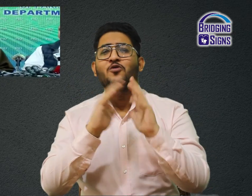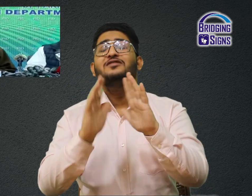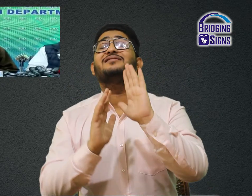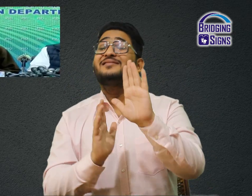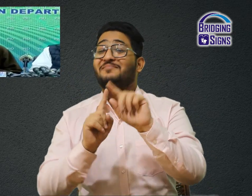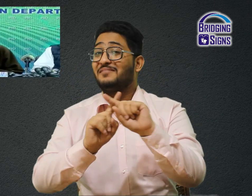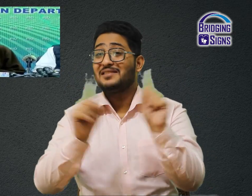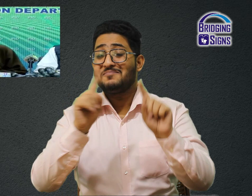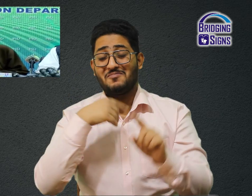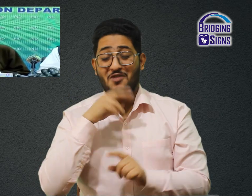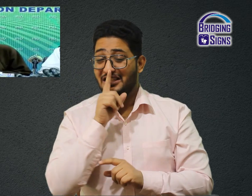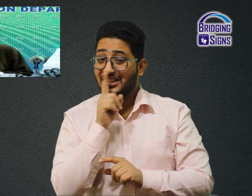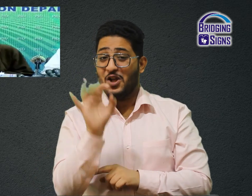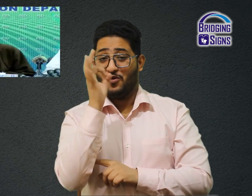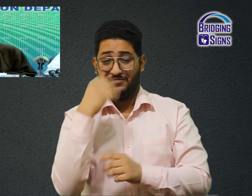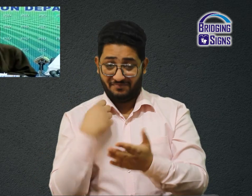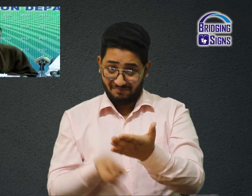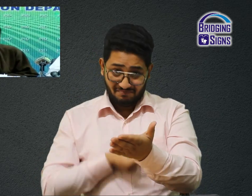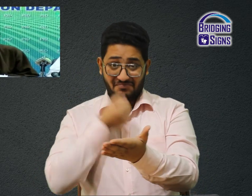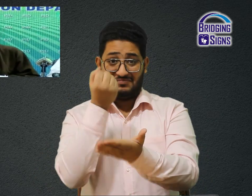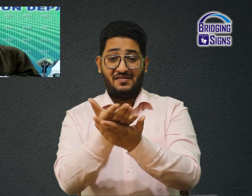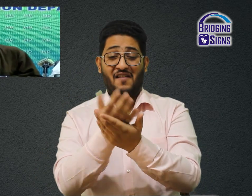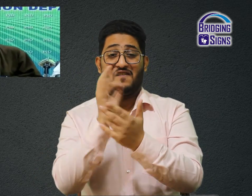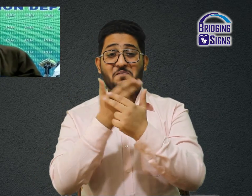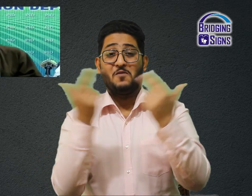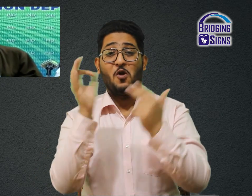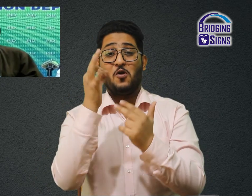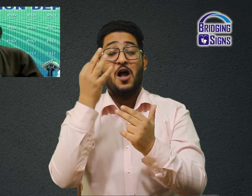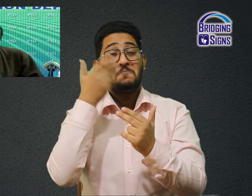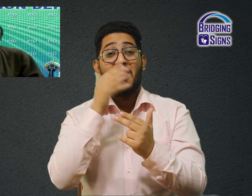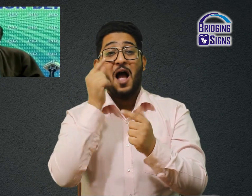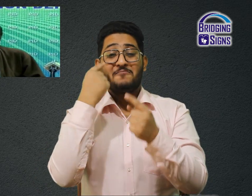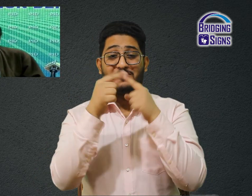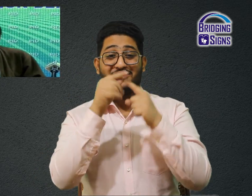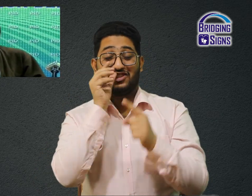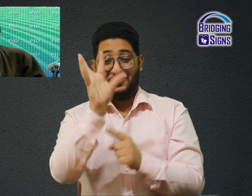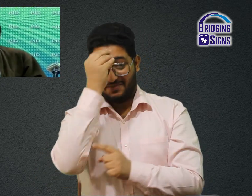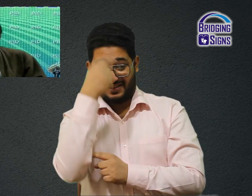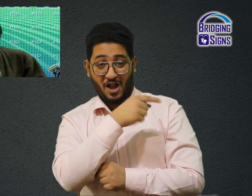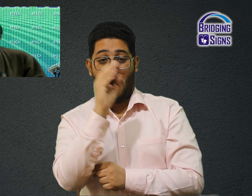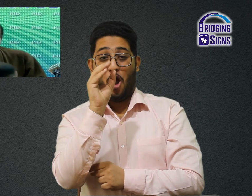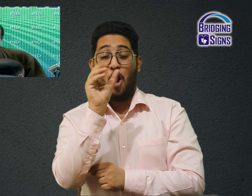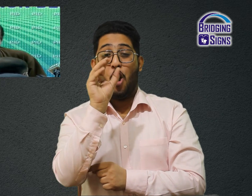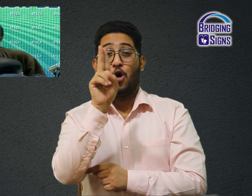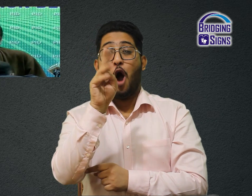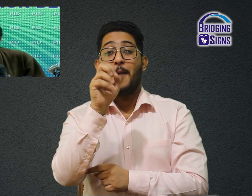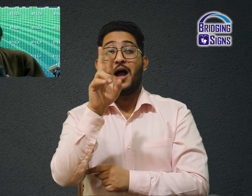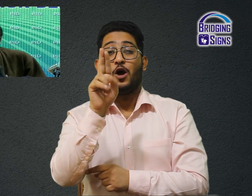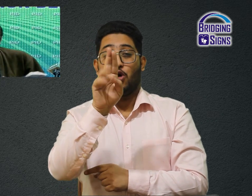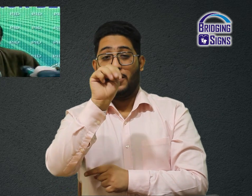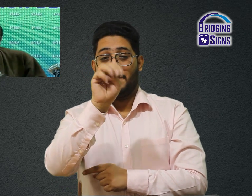लेकिन जो असल वजूहात हैं जो आपको हमारे एनर्जी के मिनिस्टर उमर अयूब साहब तफसील से